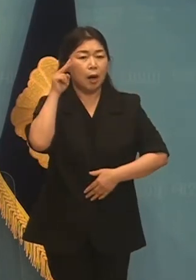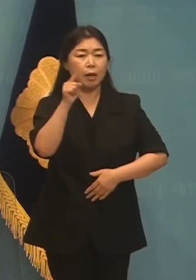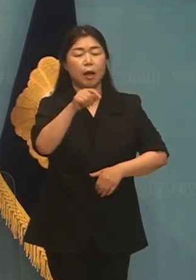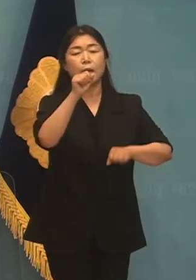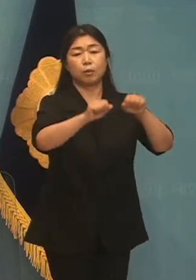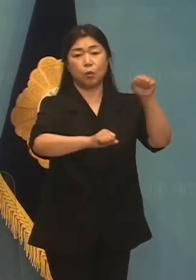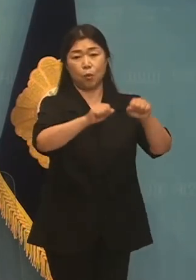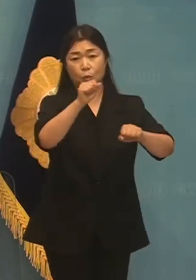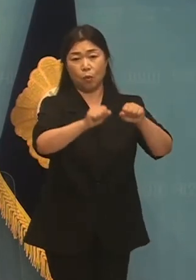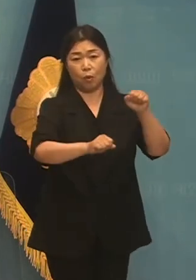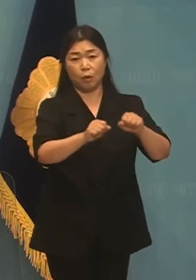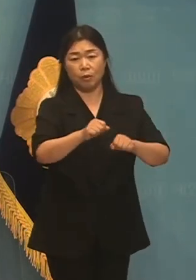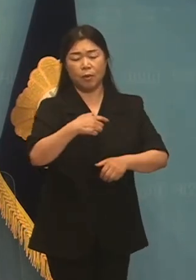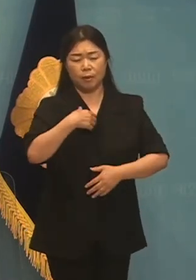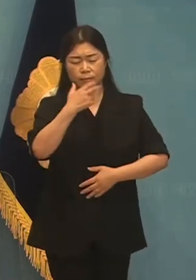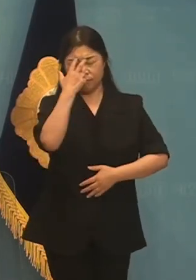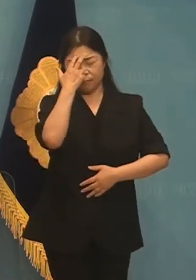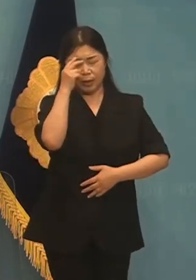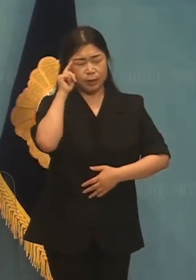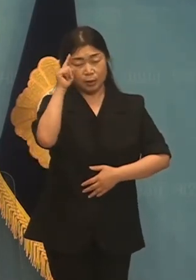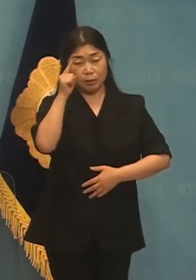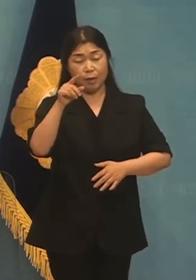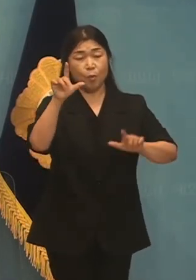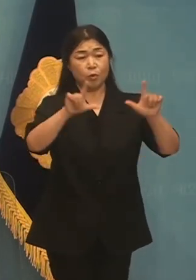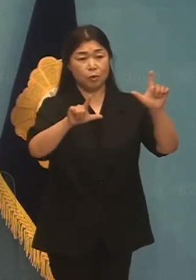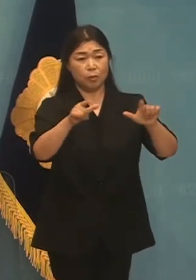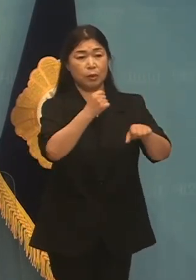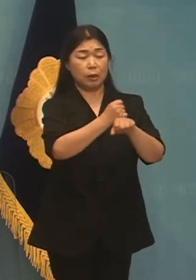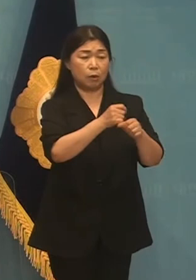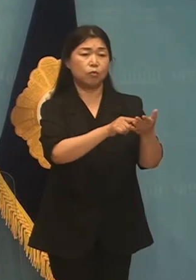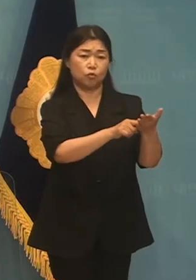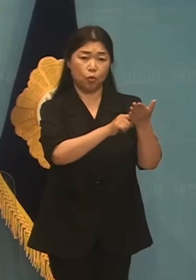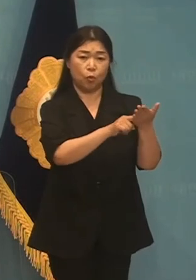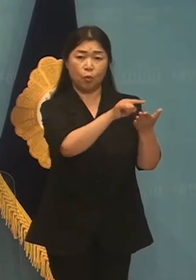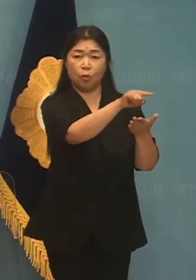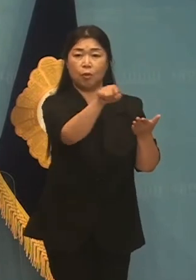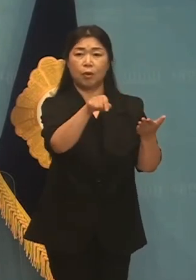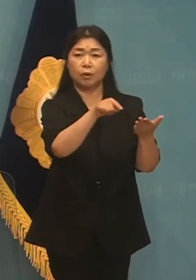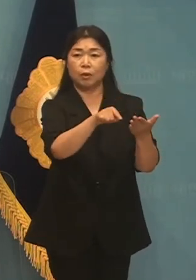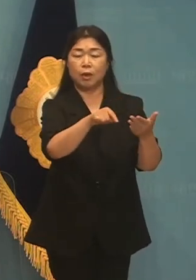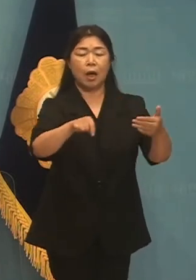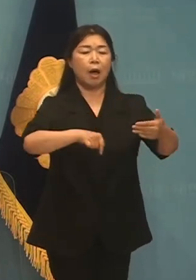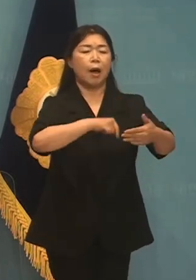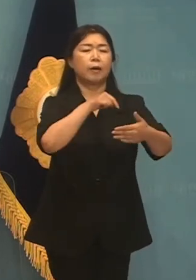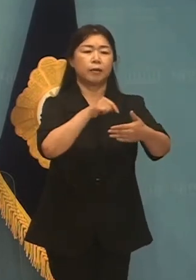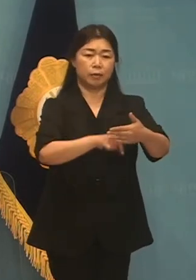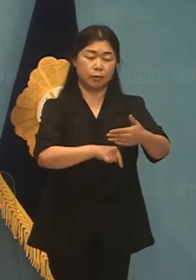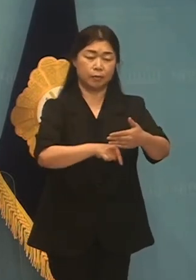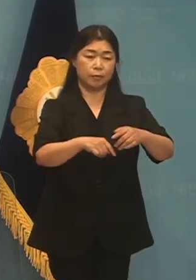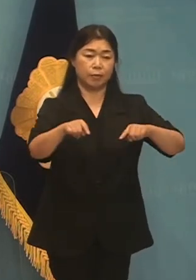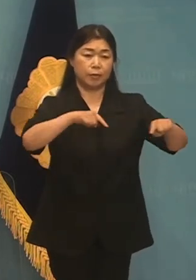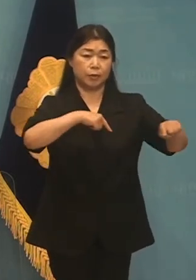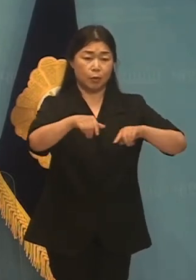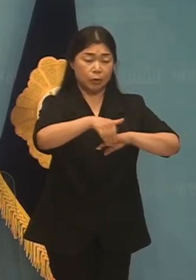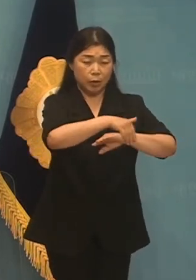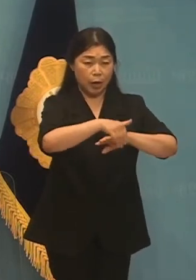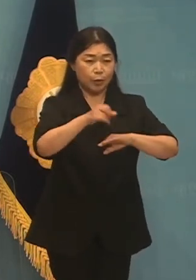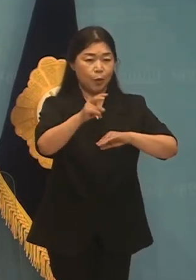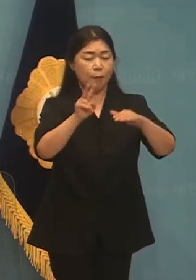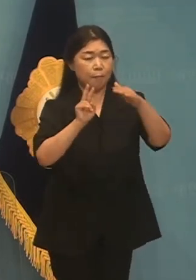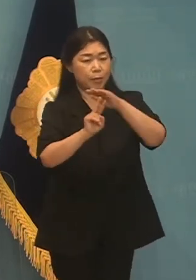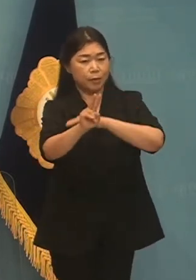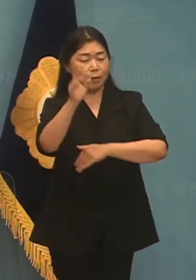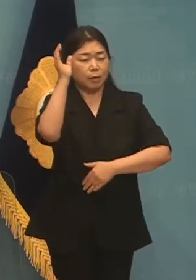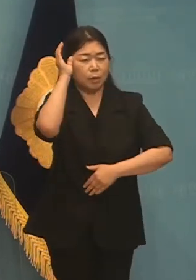난무하는 눈살 찌푸려지는 풍경을 연출하는 대신 내실 있는 정책과